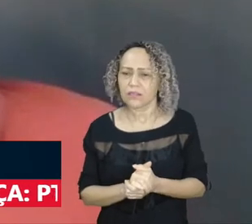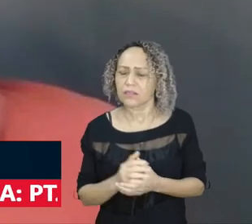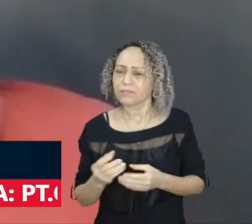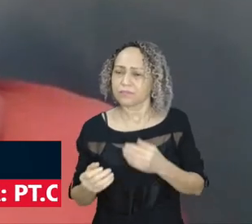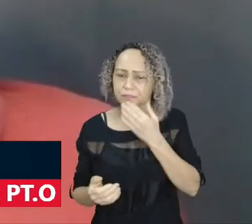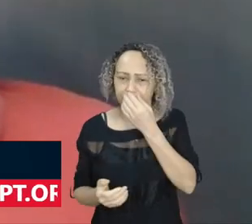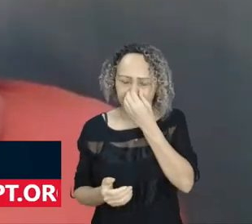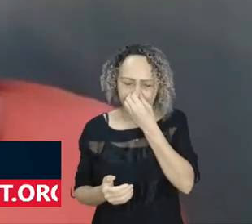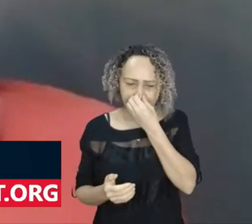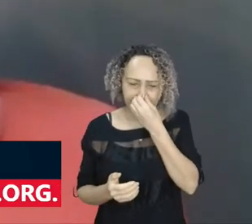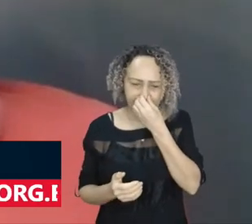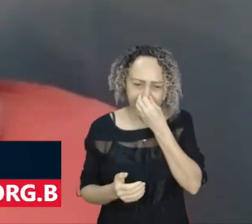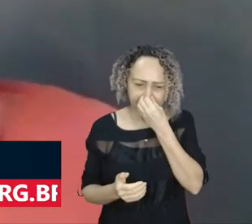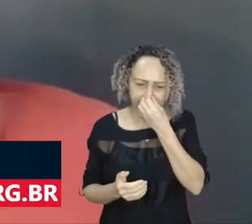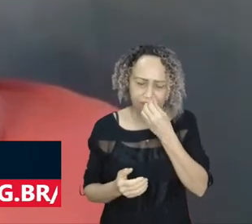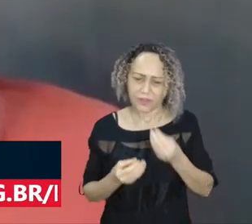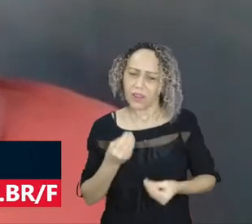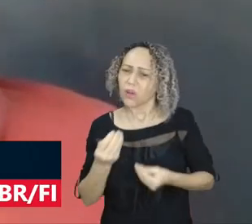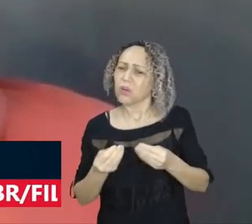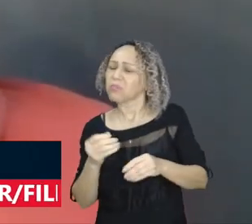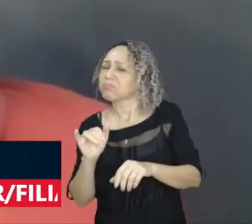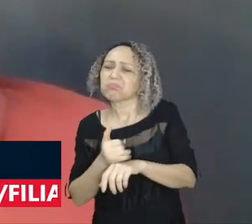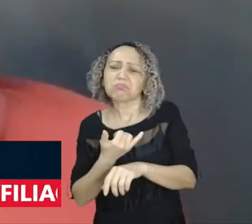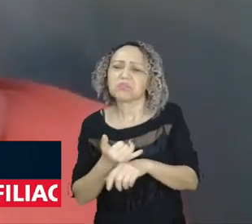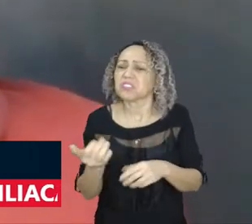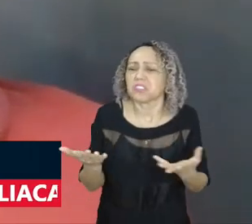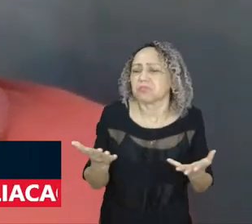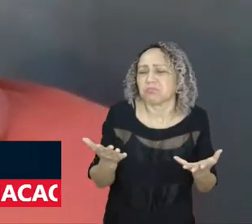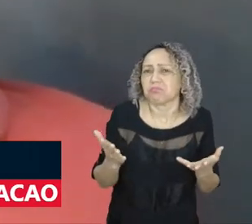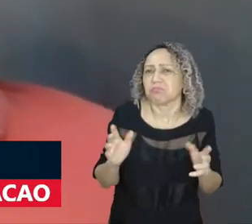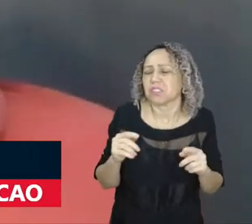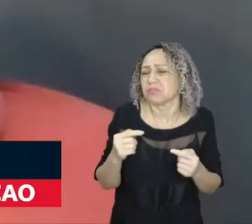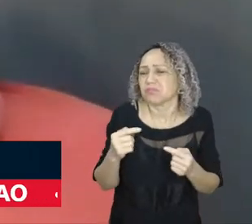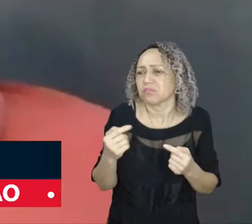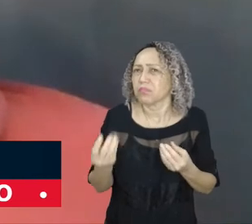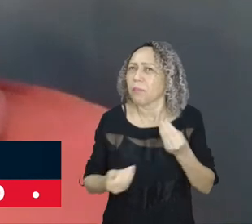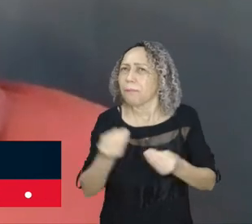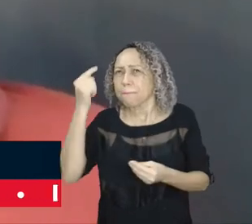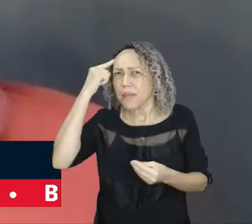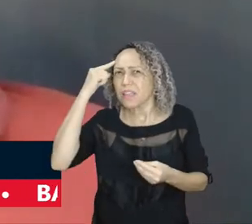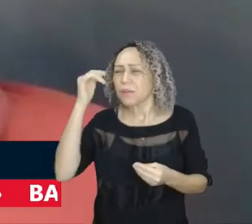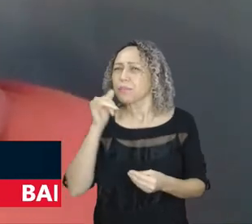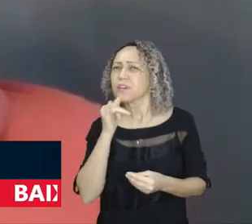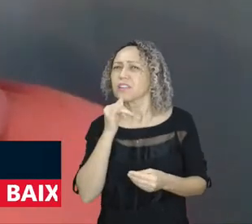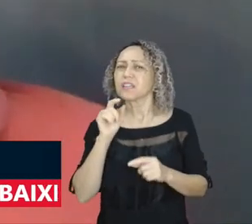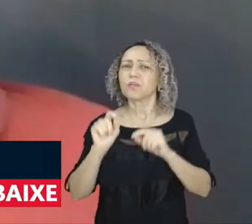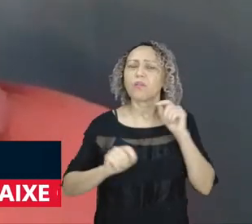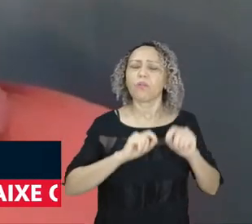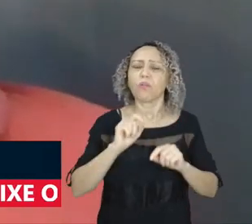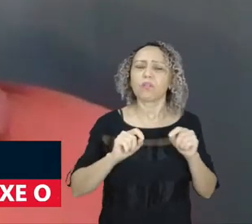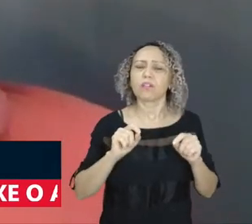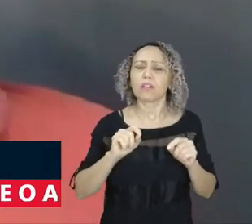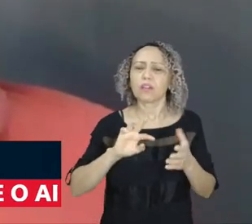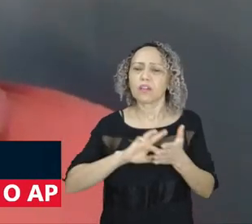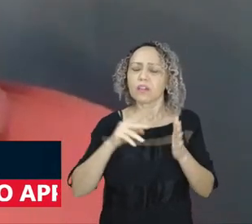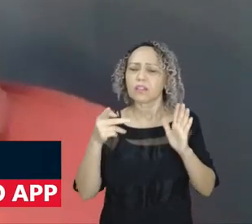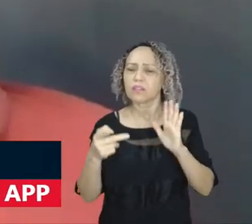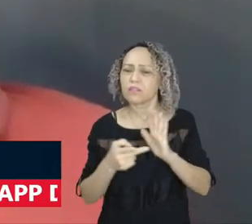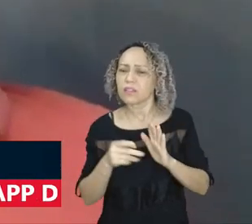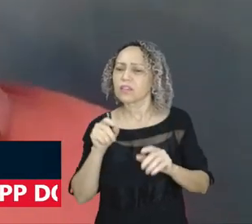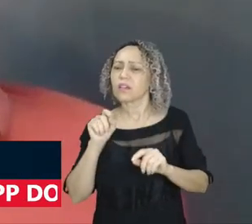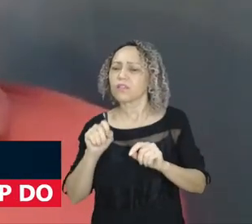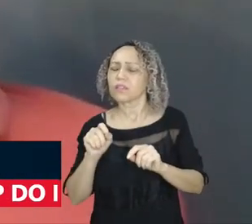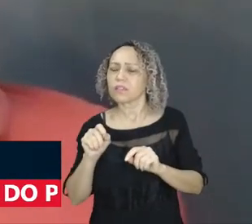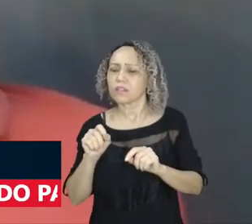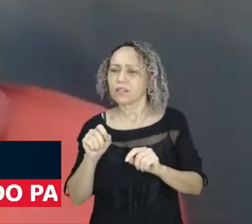Né? Outros chamam de emenda das bondades. Ela vai distribuindo coisas. Pensa, por exemplo, o que é você